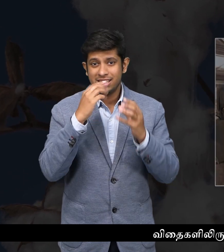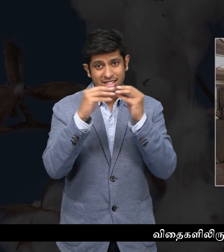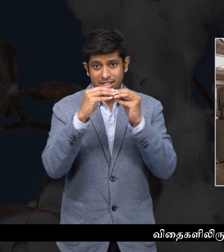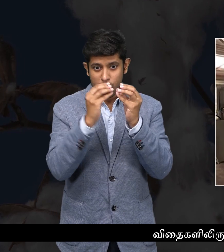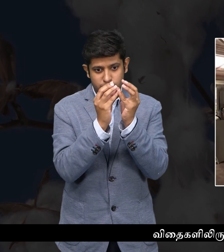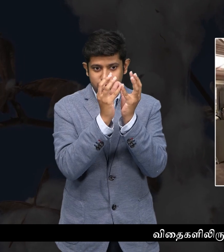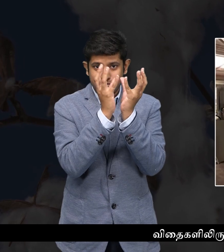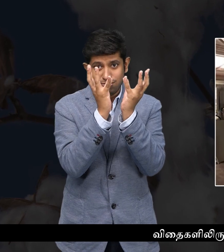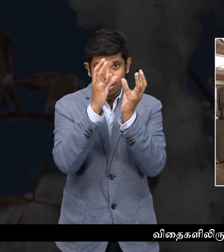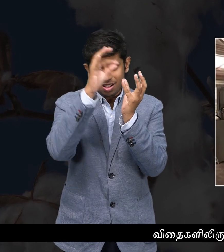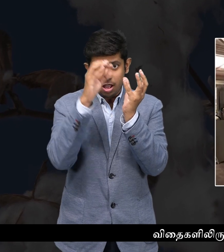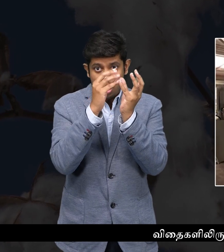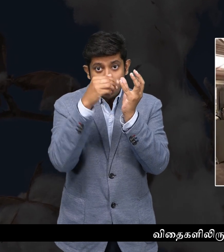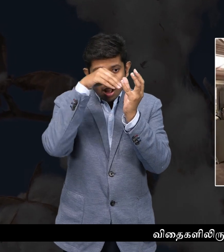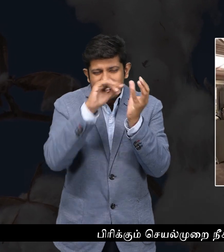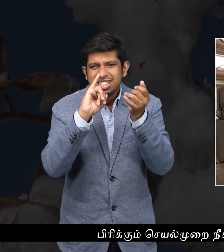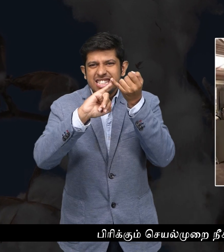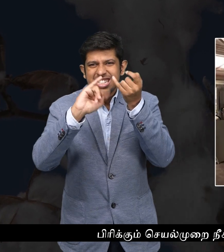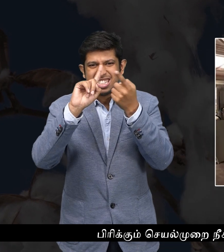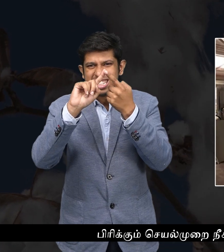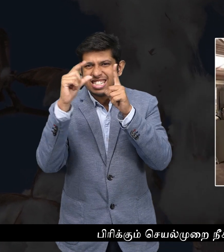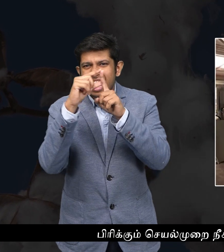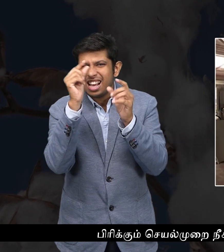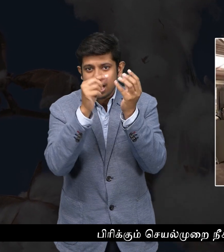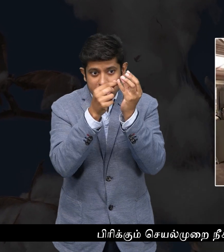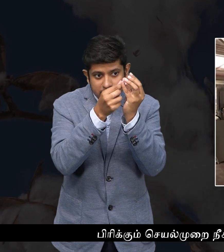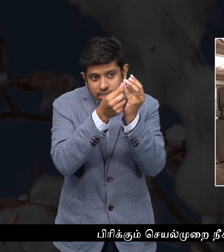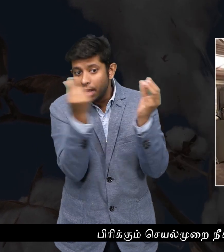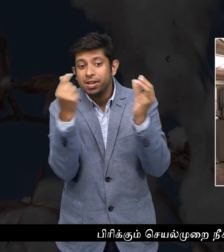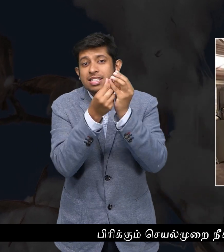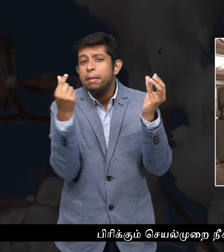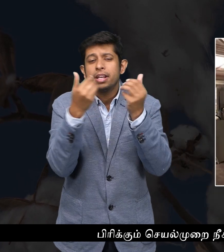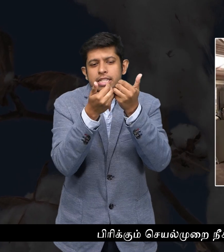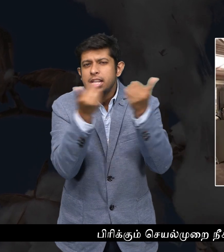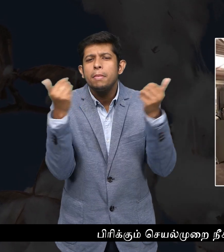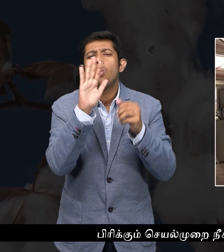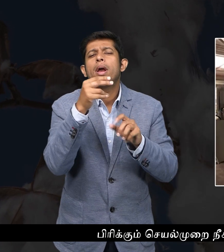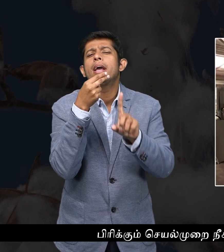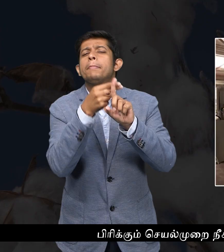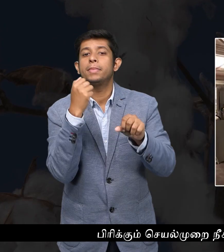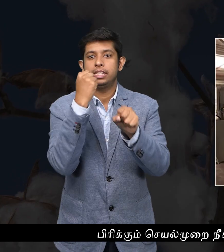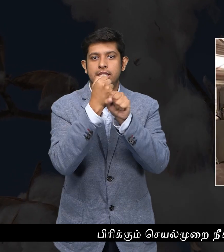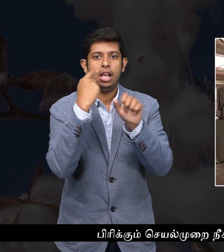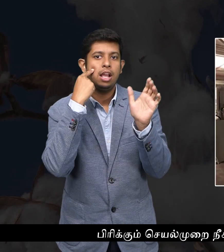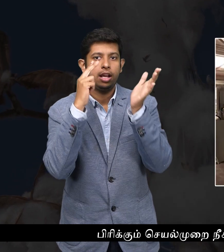இந்த பாடப்பகுதி இன்று முடிவடைகிறது. அடுத்த தலைப்பில்